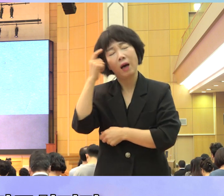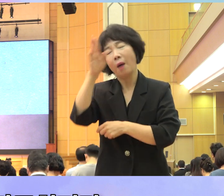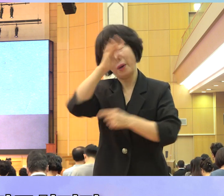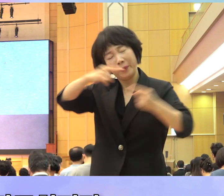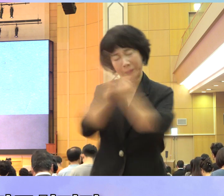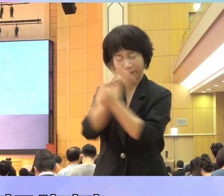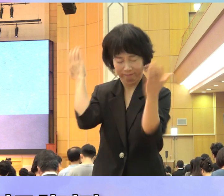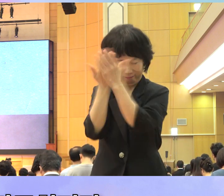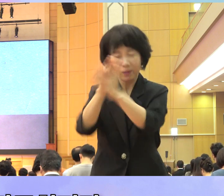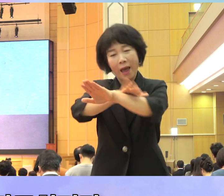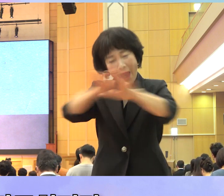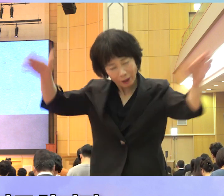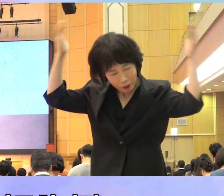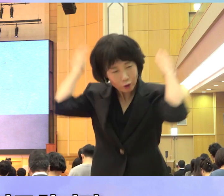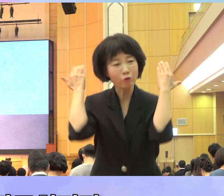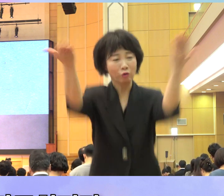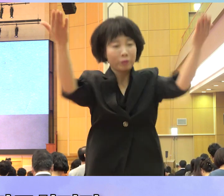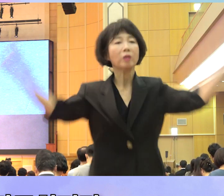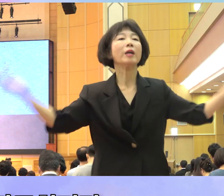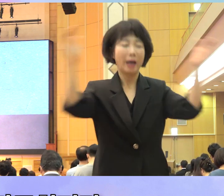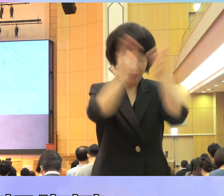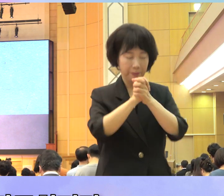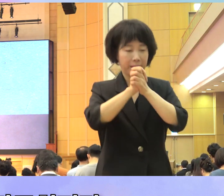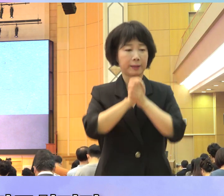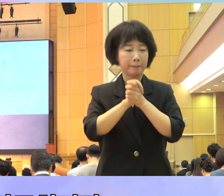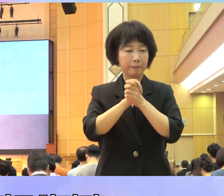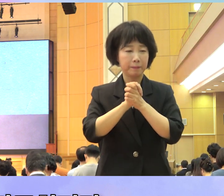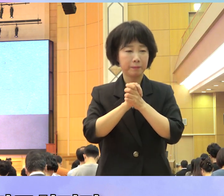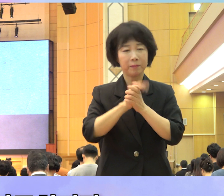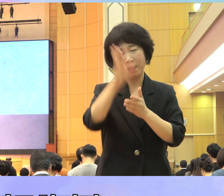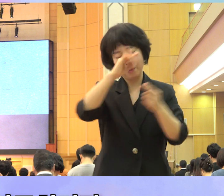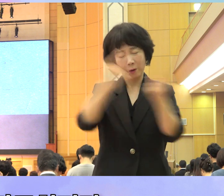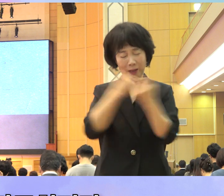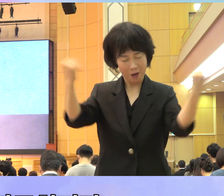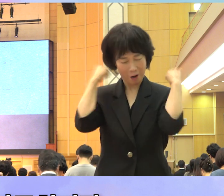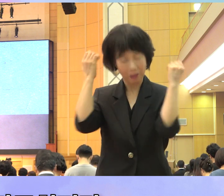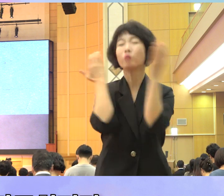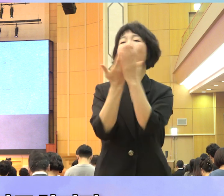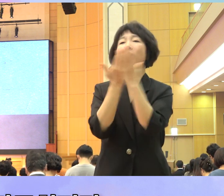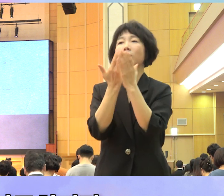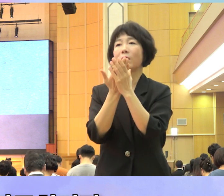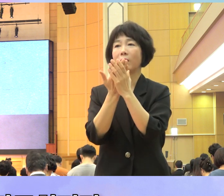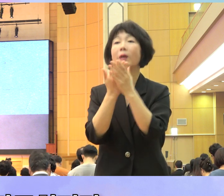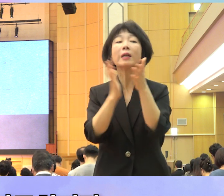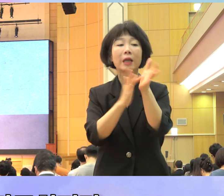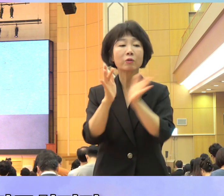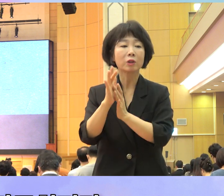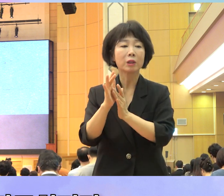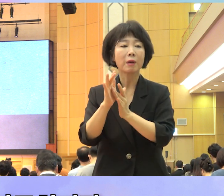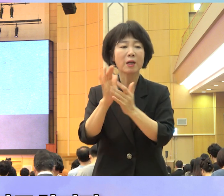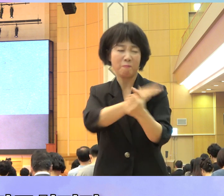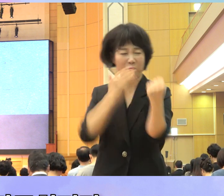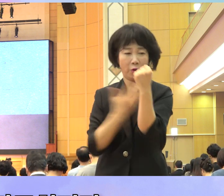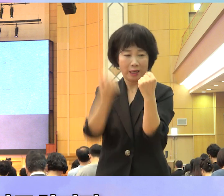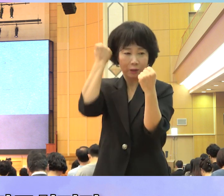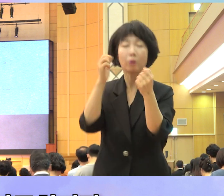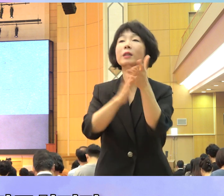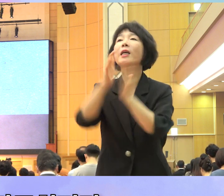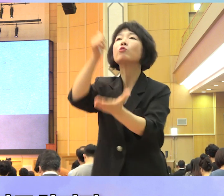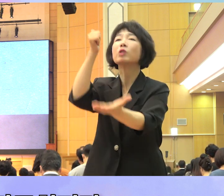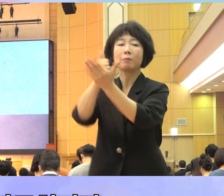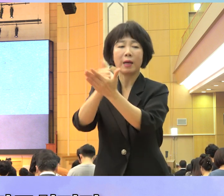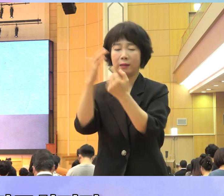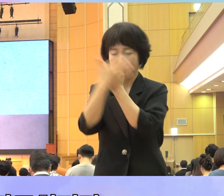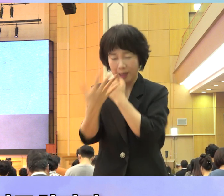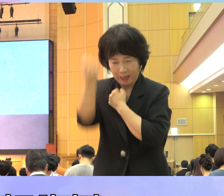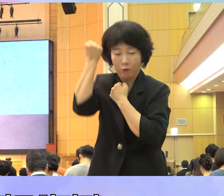치유하여 주시옵소서, 깨끗게 하여 주시옵소서, 낫게 하여 주시옵소서. 예수님의 권능으로,